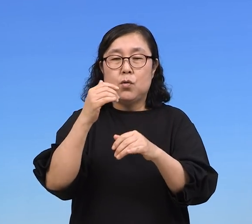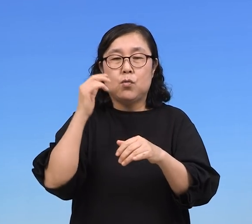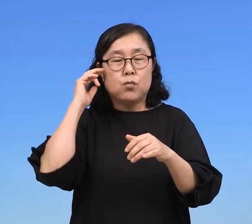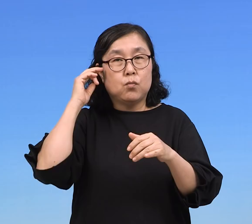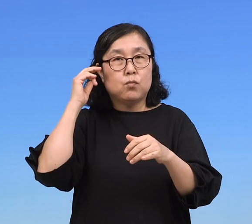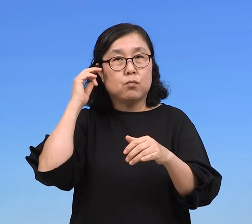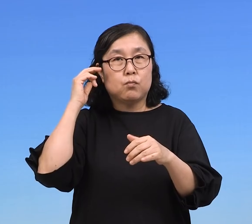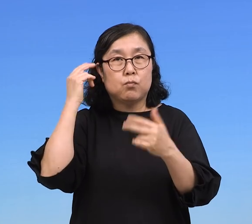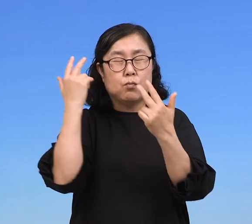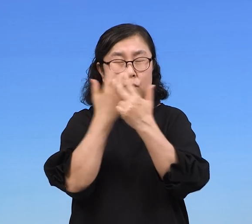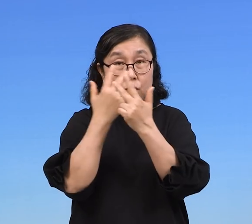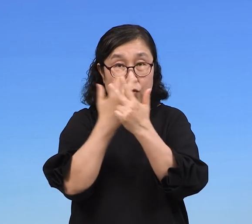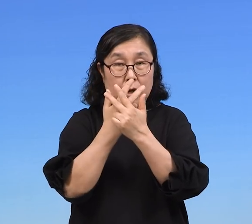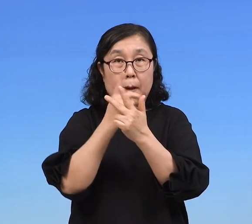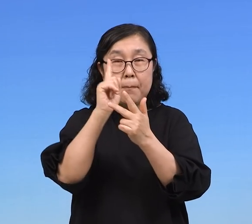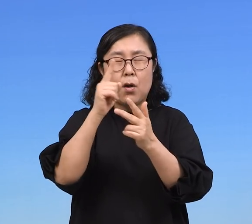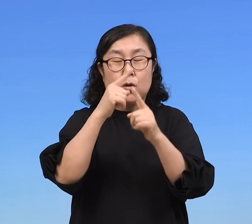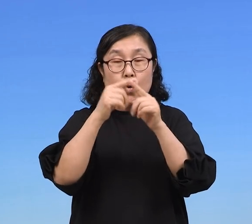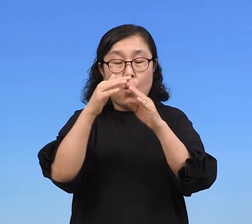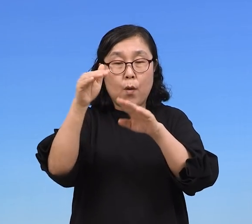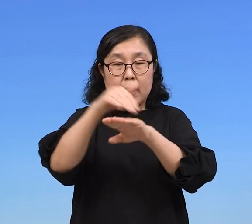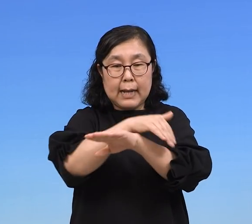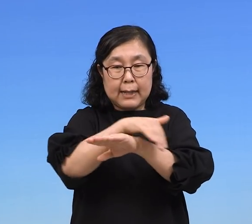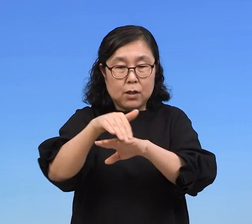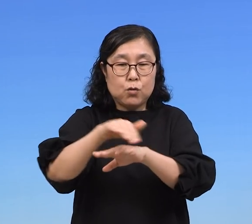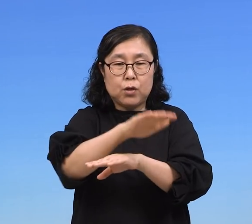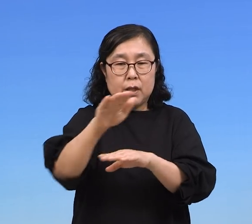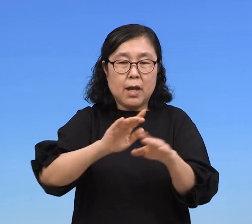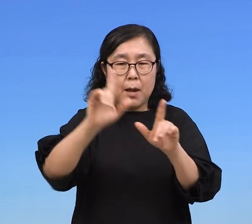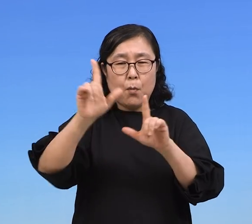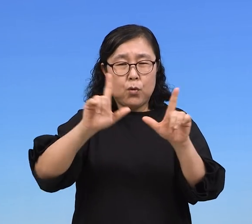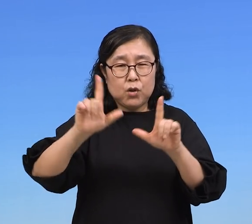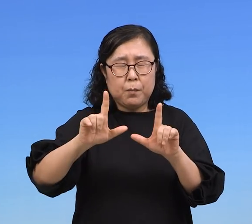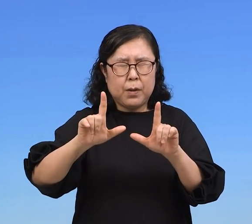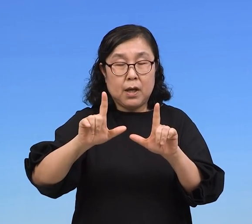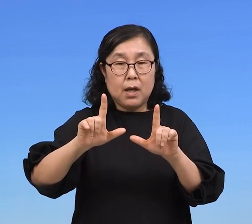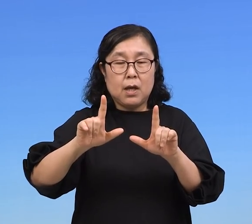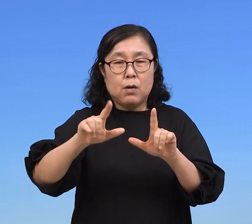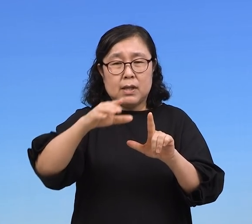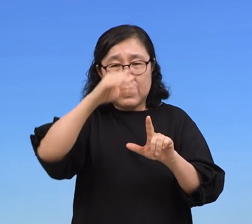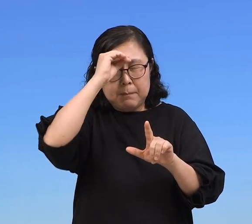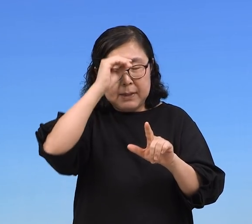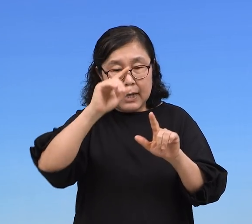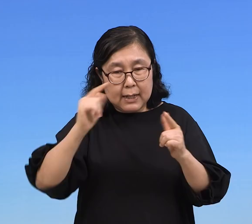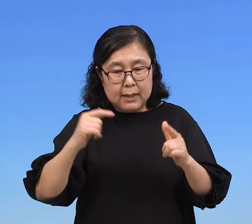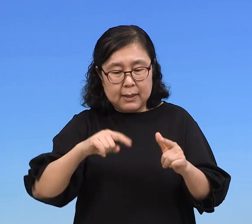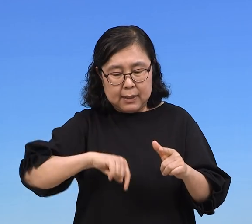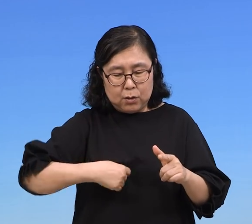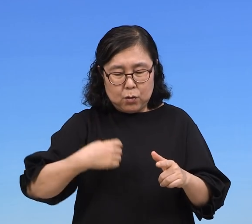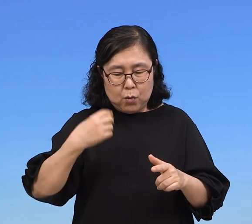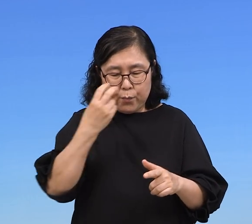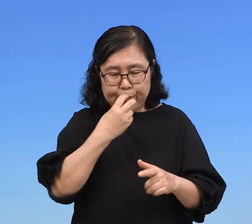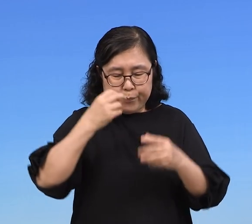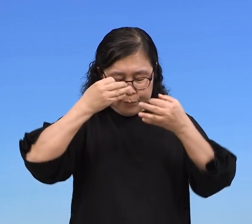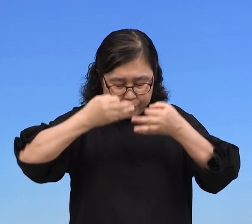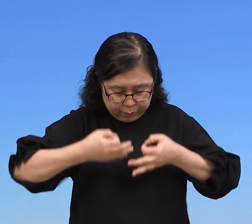교회를 찾고 늘 은혜를 구하는 우리들의 모습이 바로 이런 모습이 아닌지 돌아보셔야 된다는 겁니다.